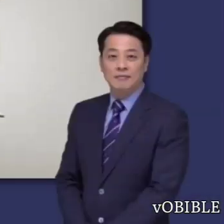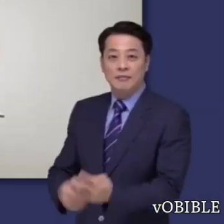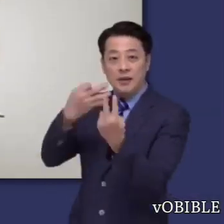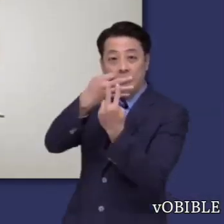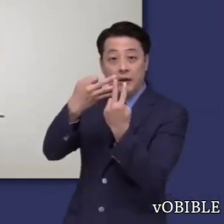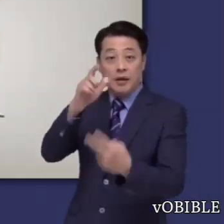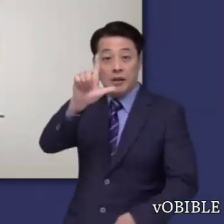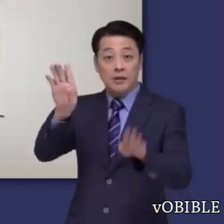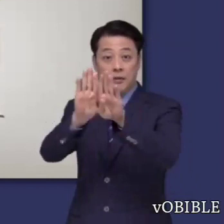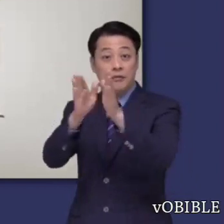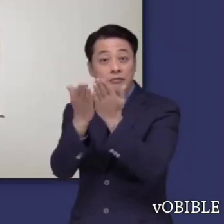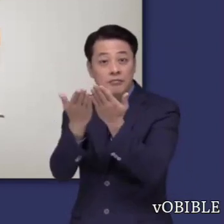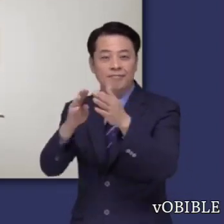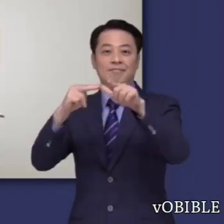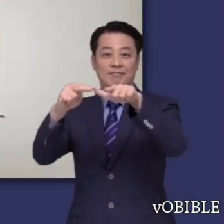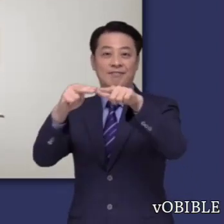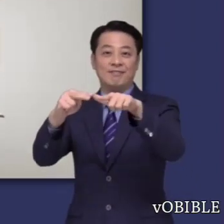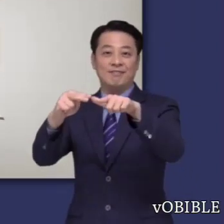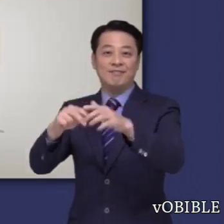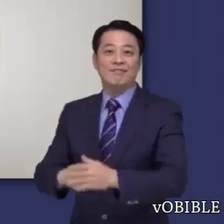腓利门书简介。